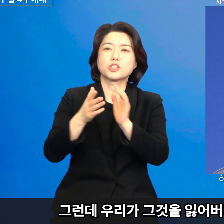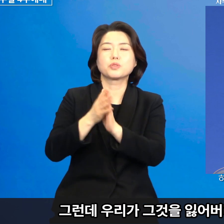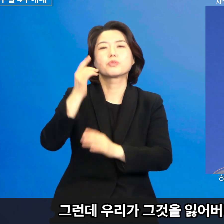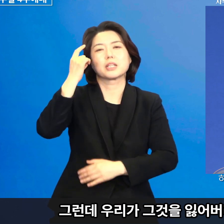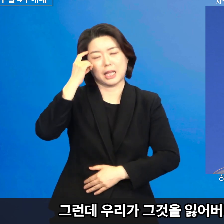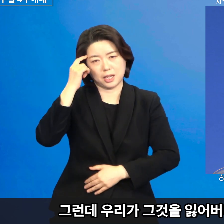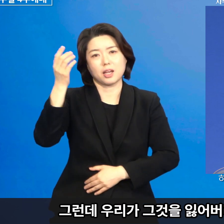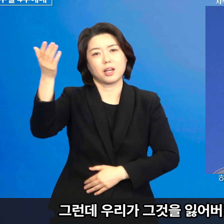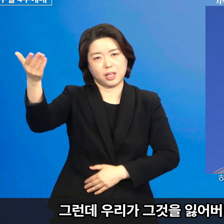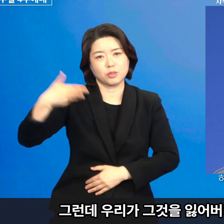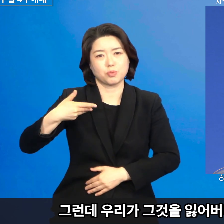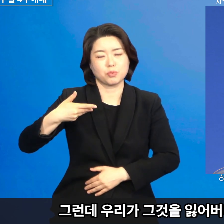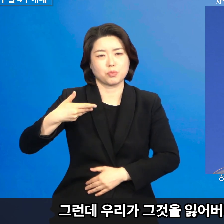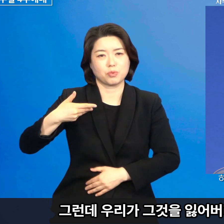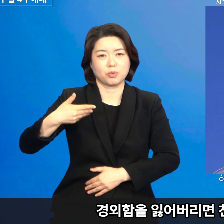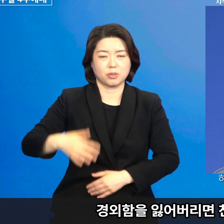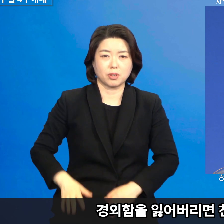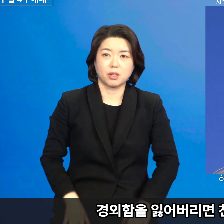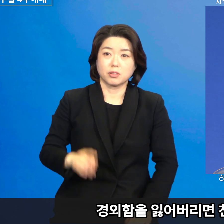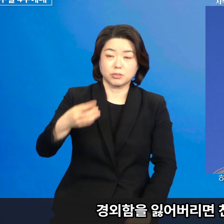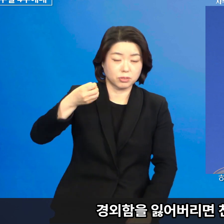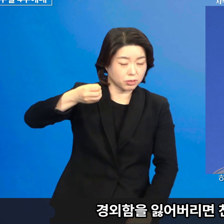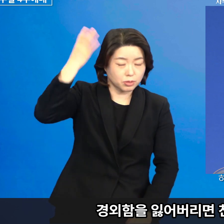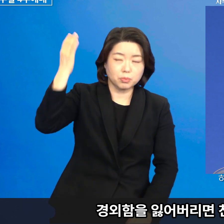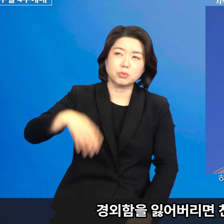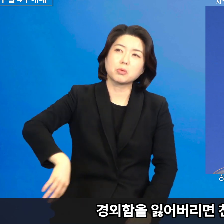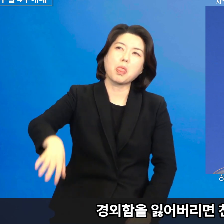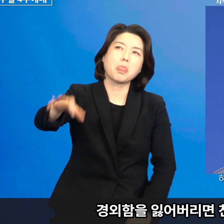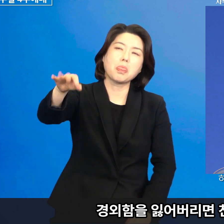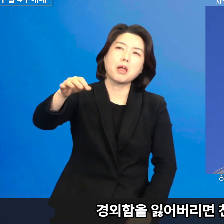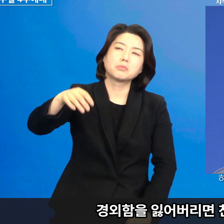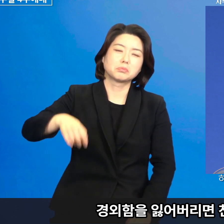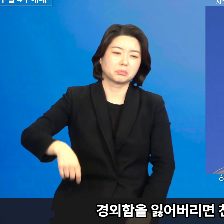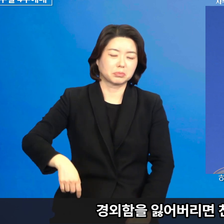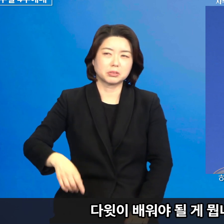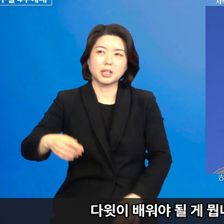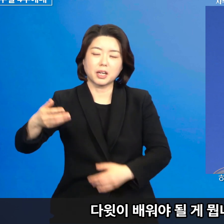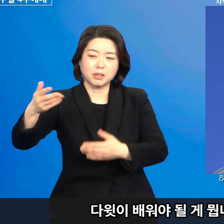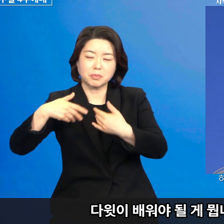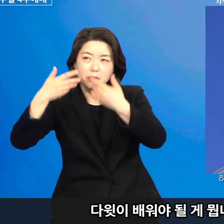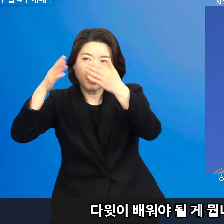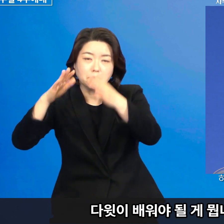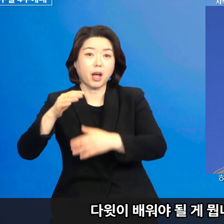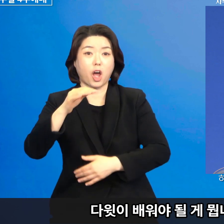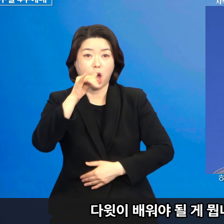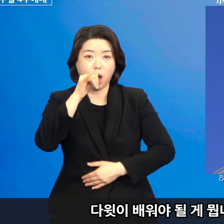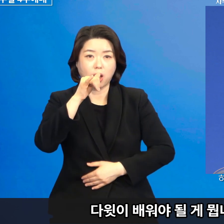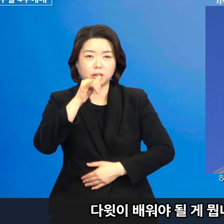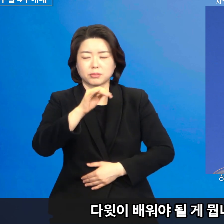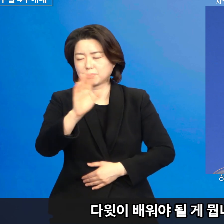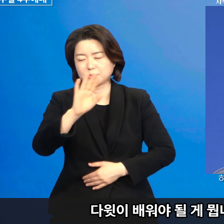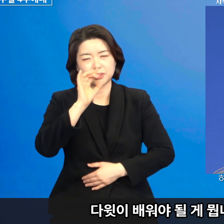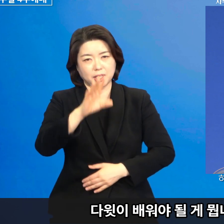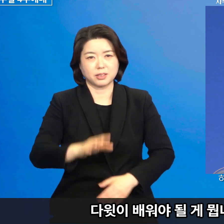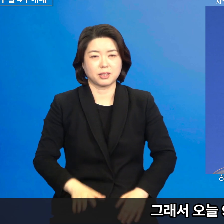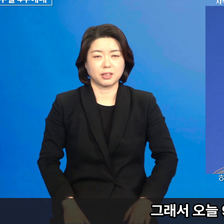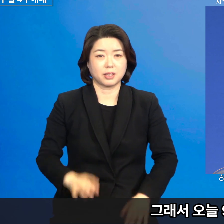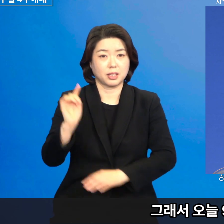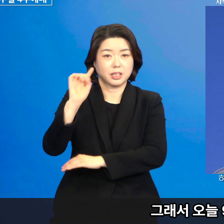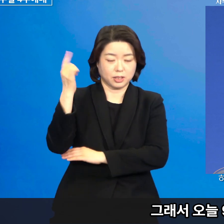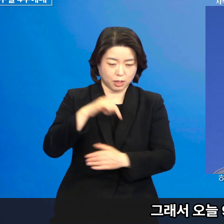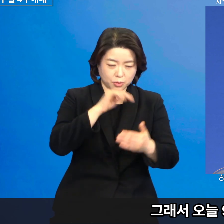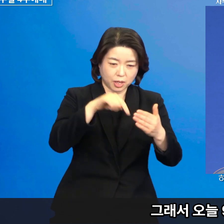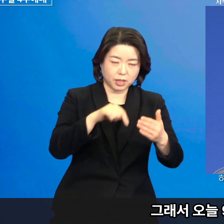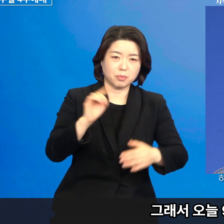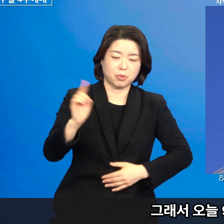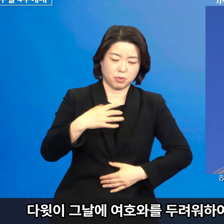그것을 잃어버리고 쉽게 대할 때가 있어요. 경외함을 잃어버리면 친밀함도 없는 거예요. 다윗이 배워야 될 게 뭡니까? 경외함이었어요. 그래서